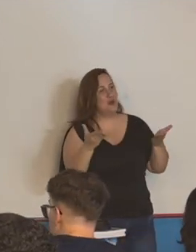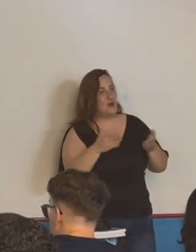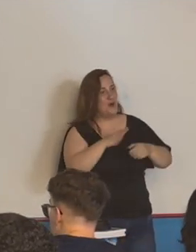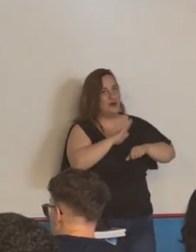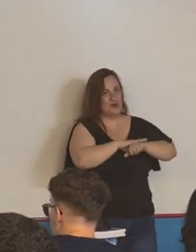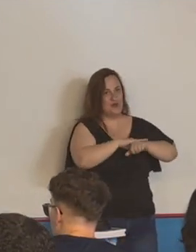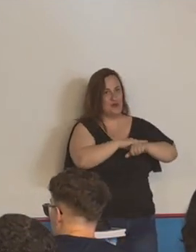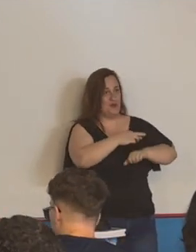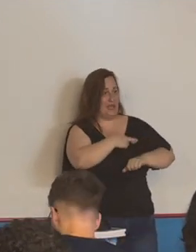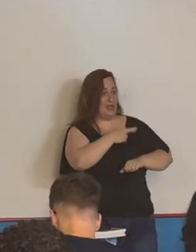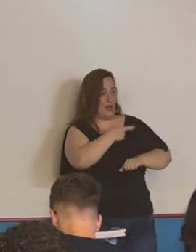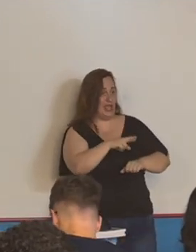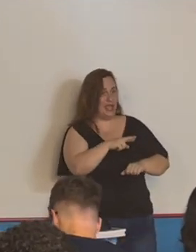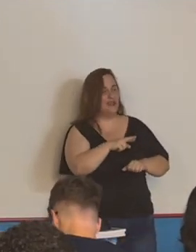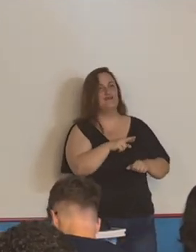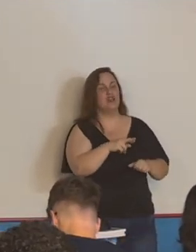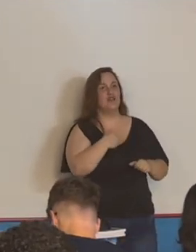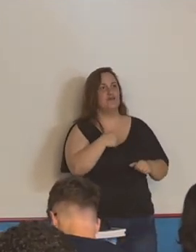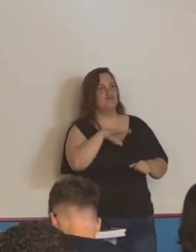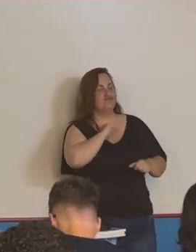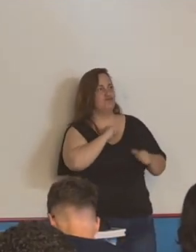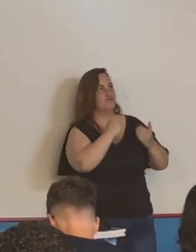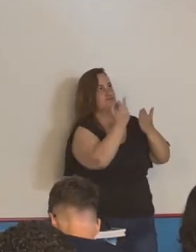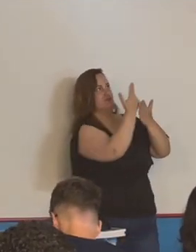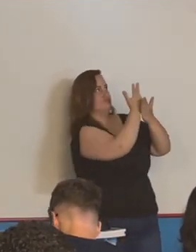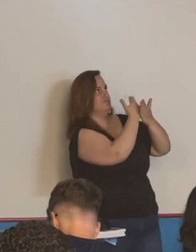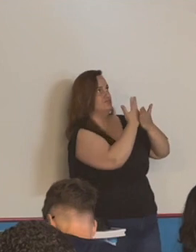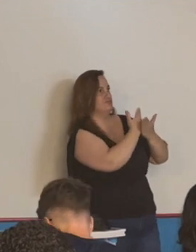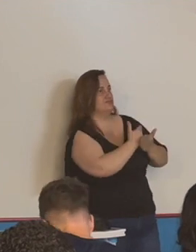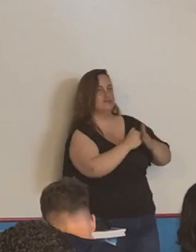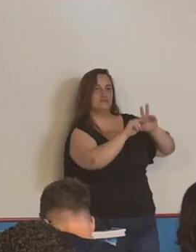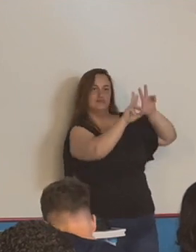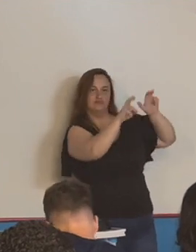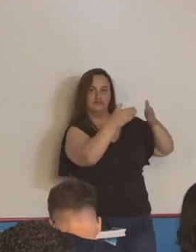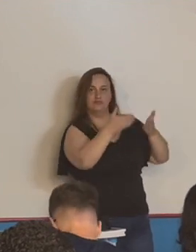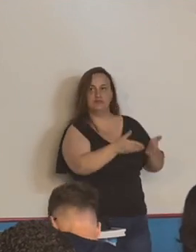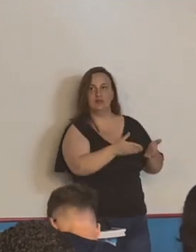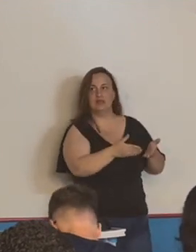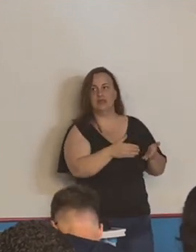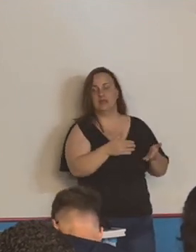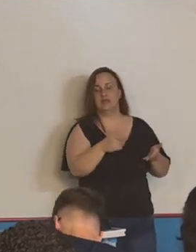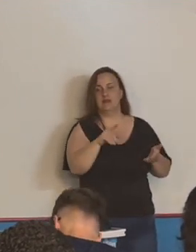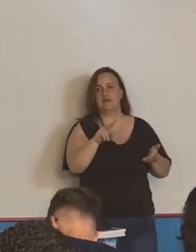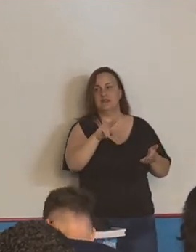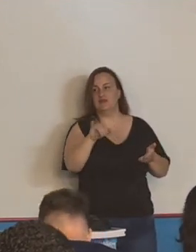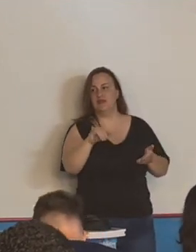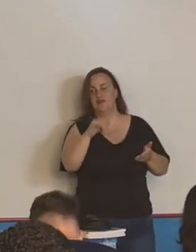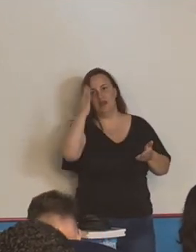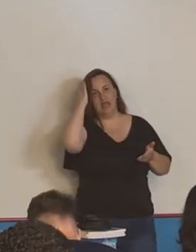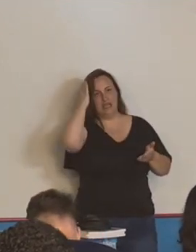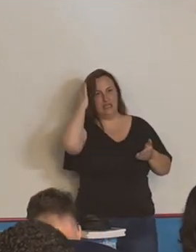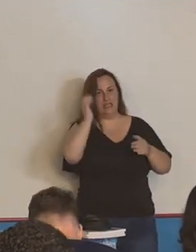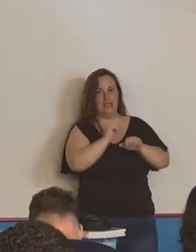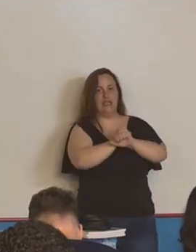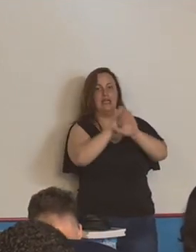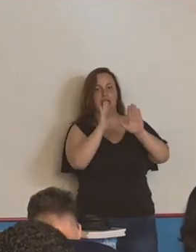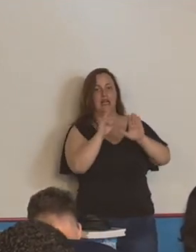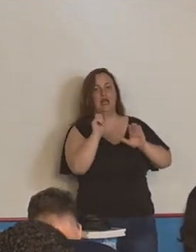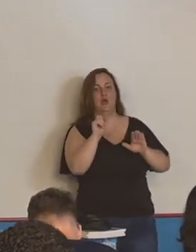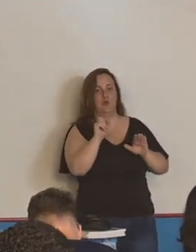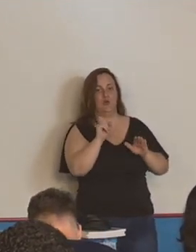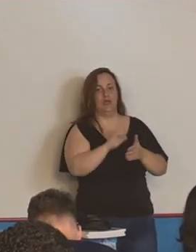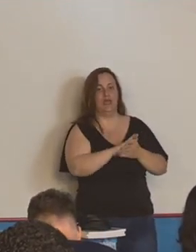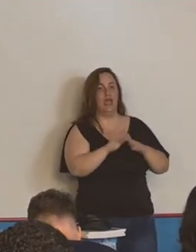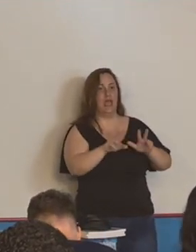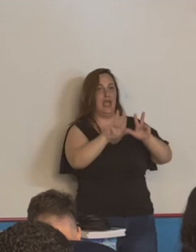hoje em dia eu considero a religião o principal assunto da minha produção. Então, vocês vão entender melhor que eu falo